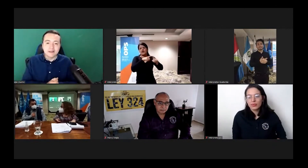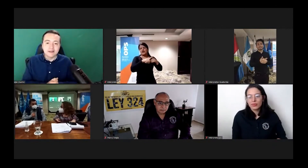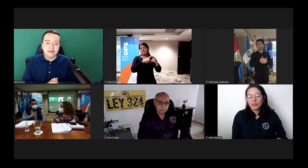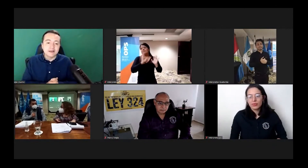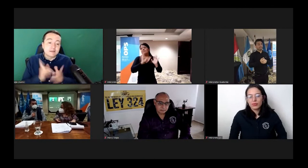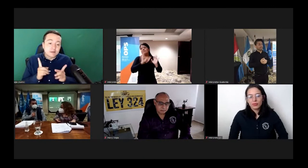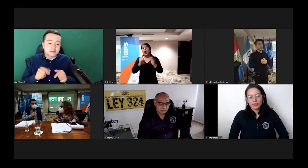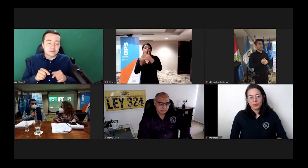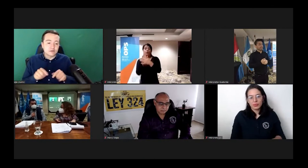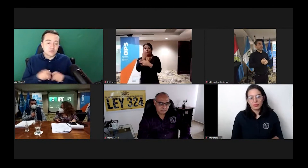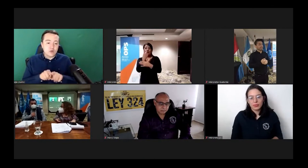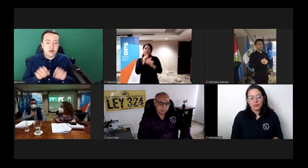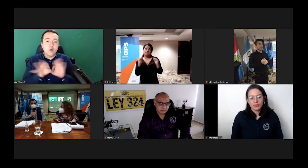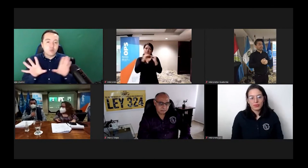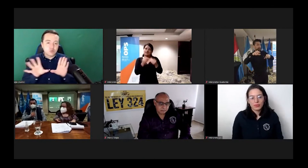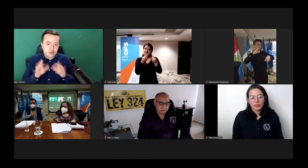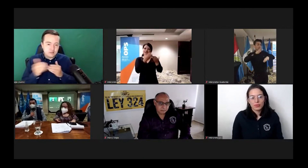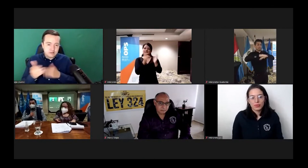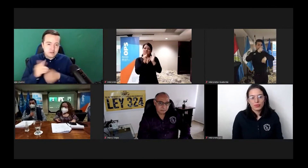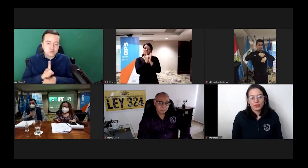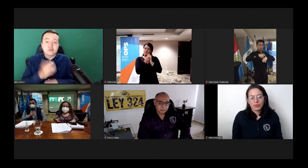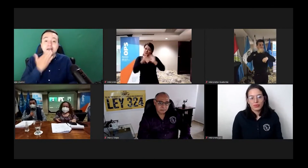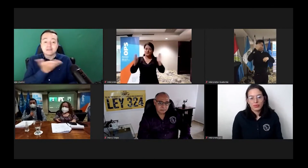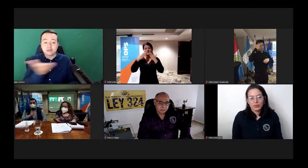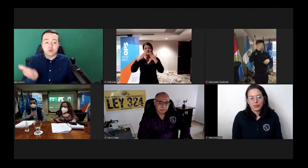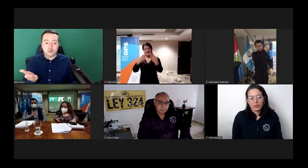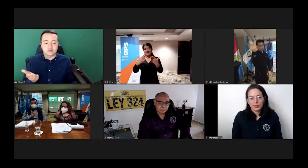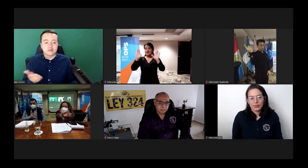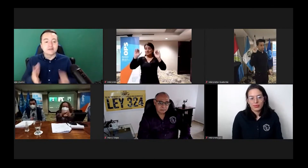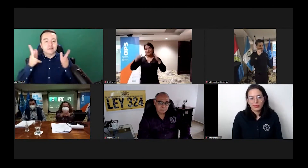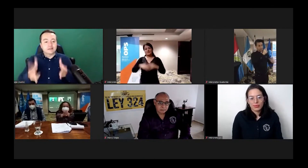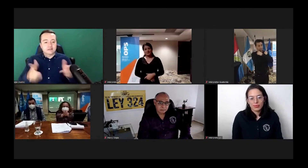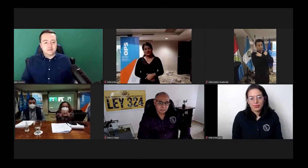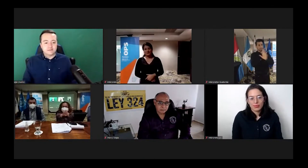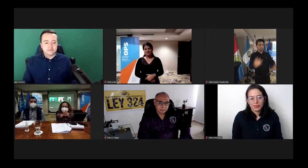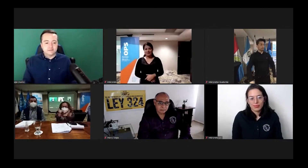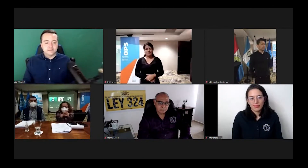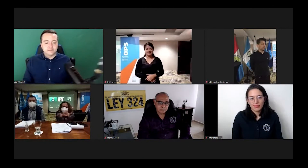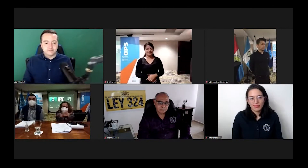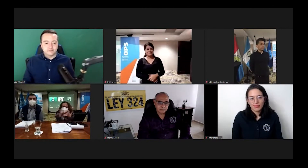oportunidad, más minutos. Gracias a todos. Descansen.